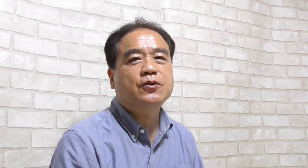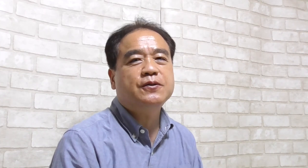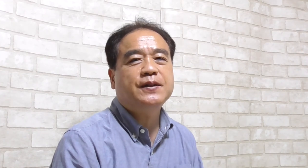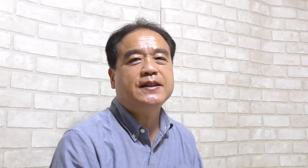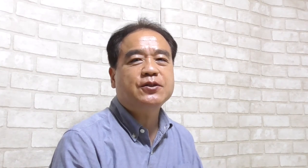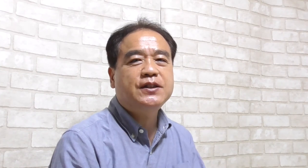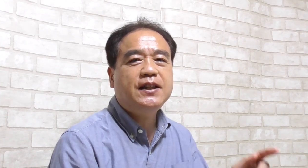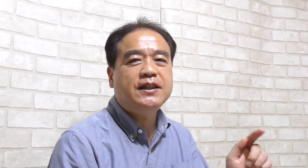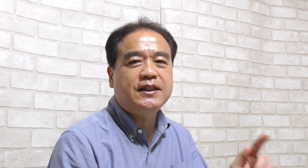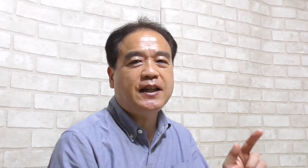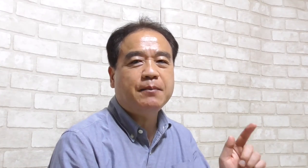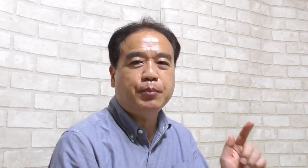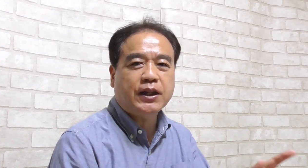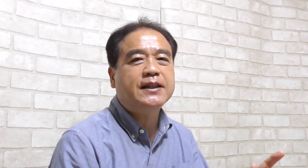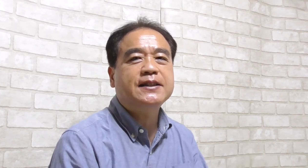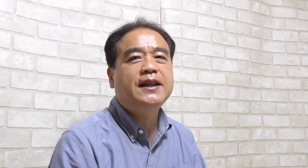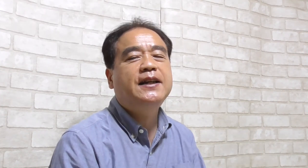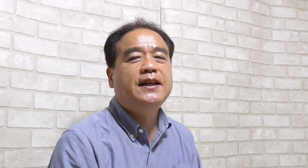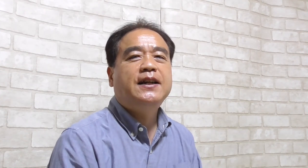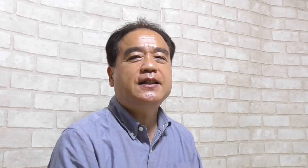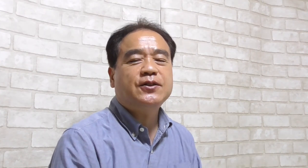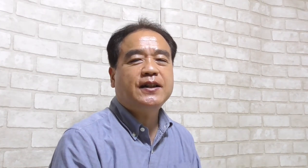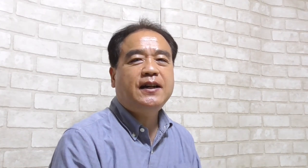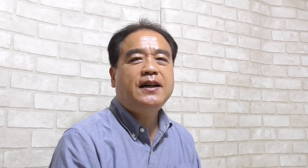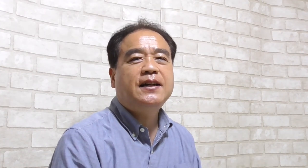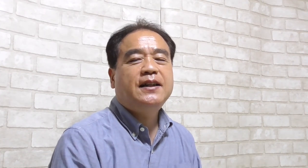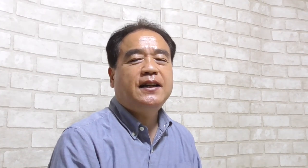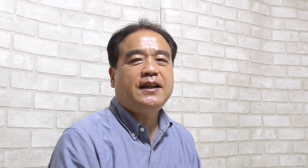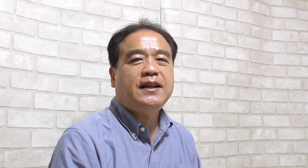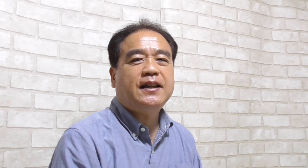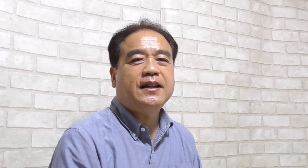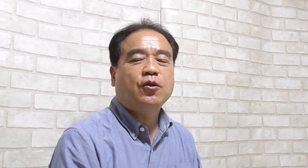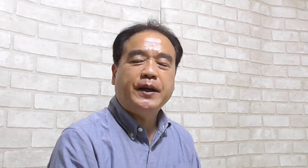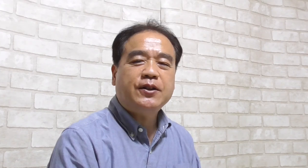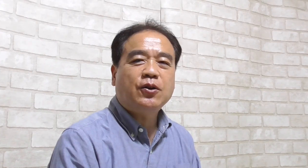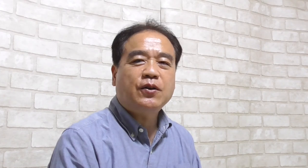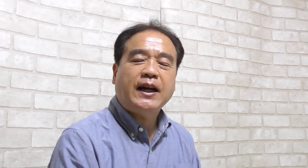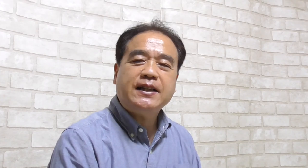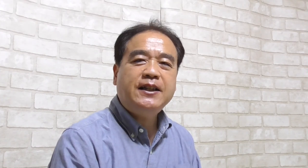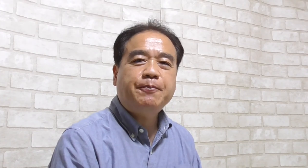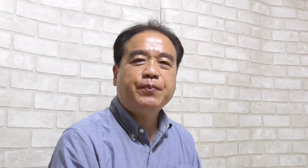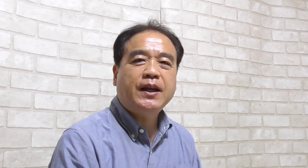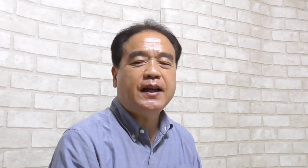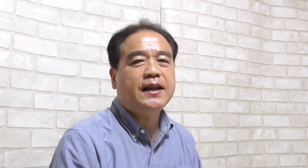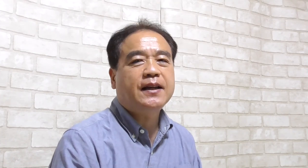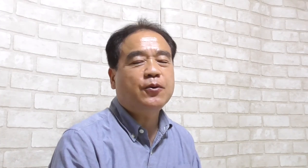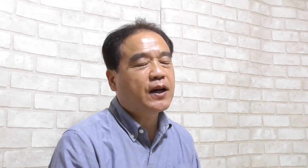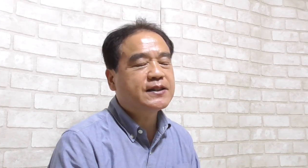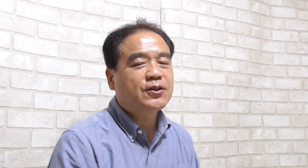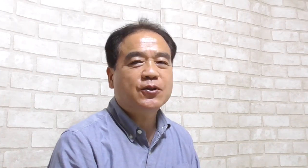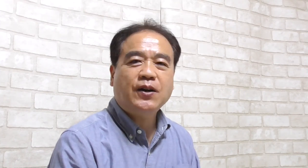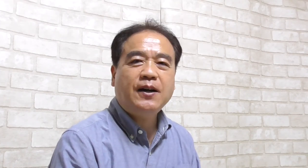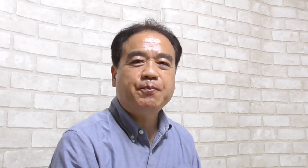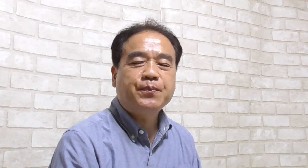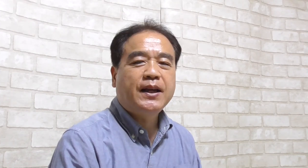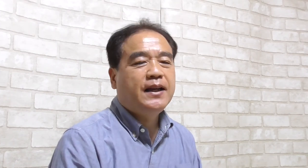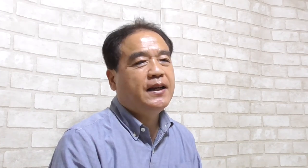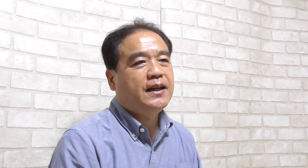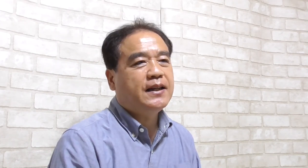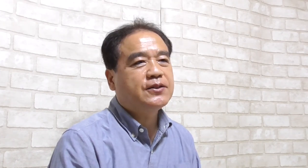ル登録、そしていいねボタンですね、それから、コメント欄に、ご感想